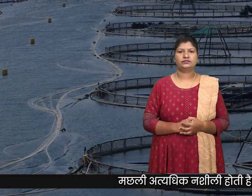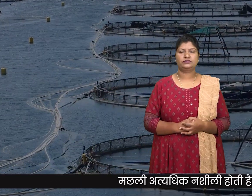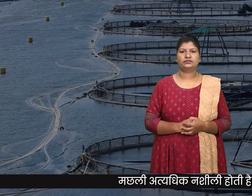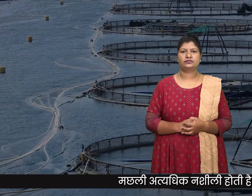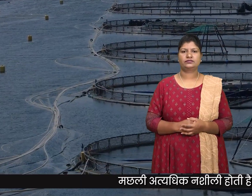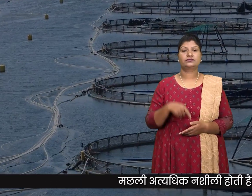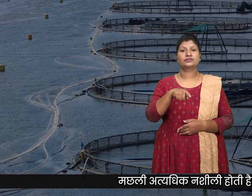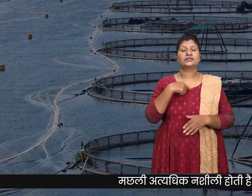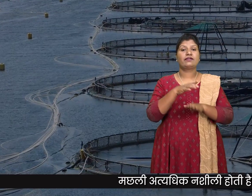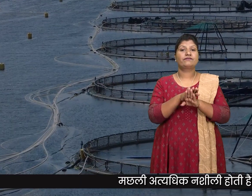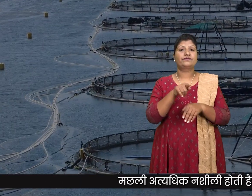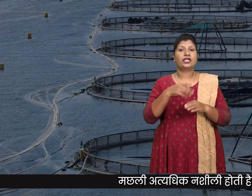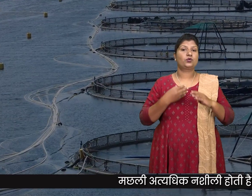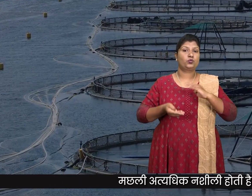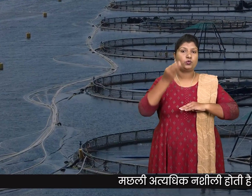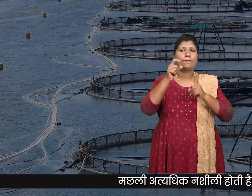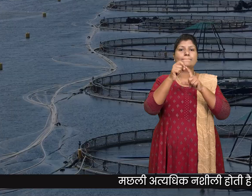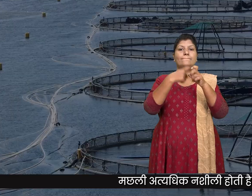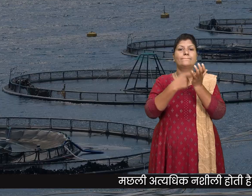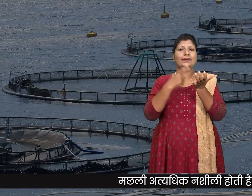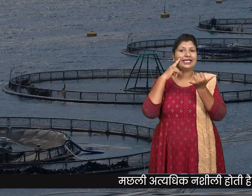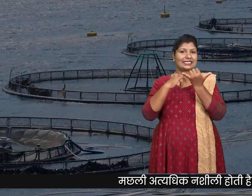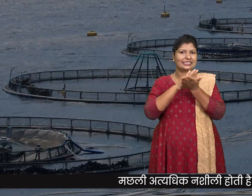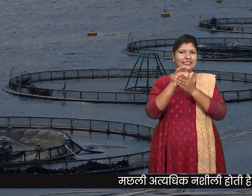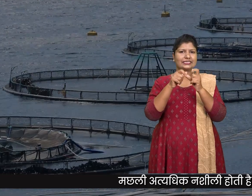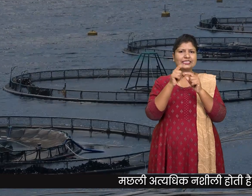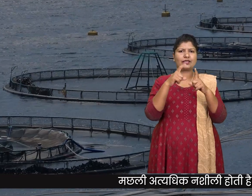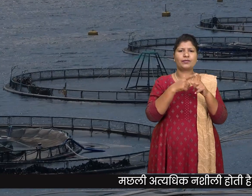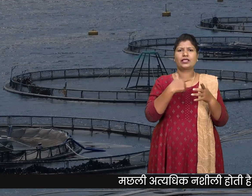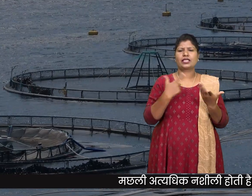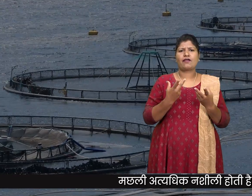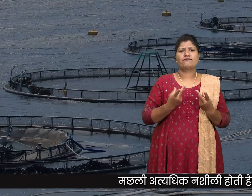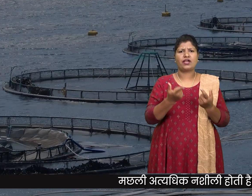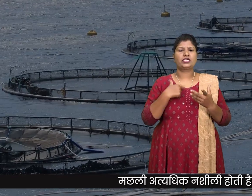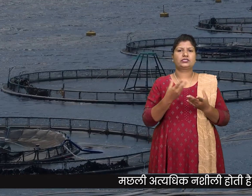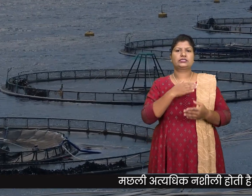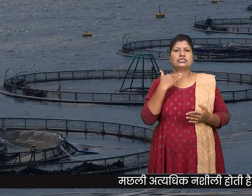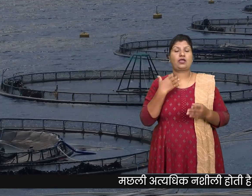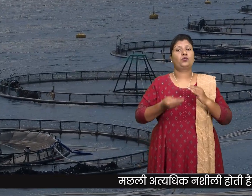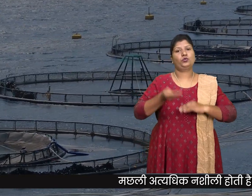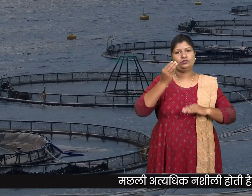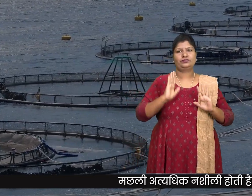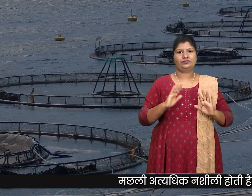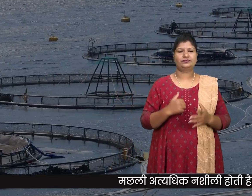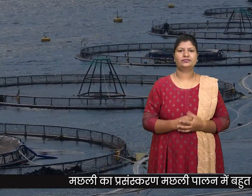मछली अत्यधिक नशीली होती है। मछली